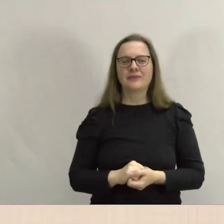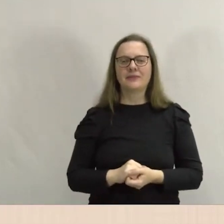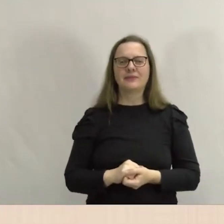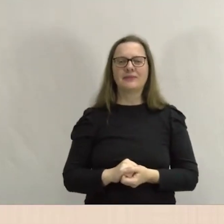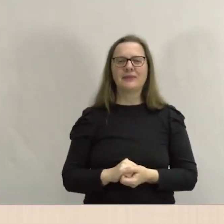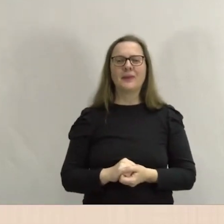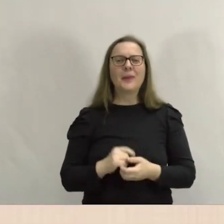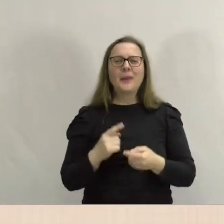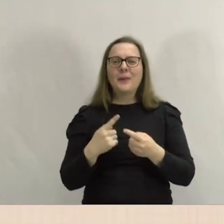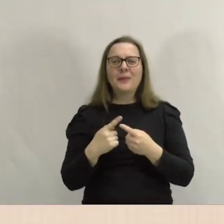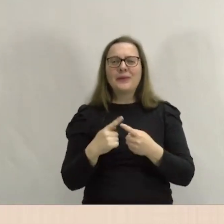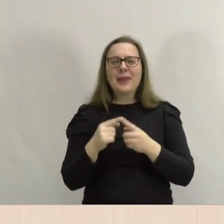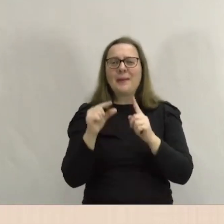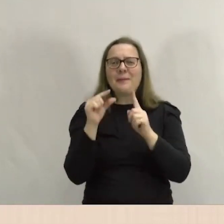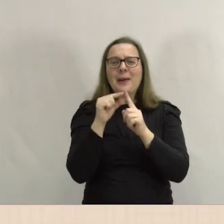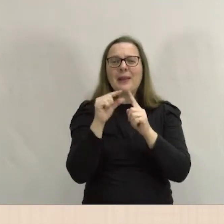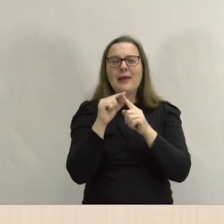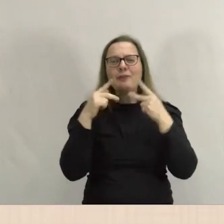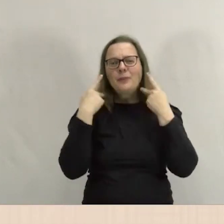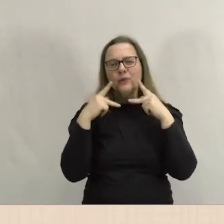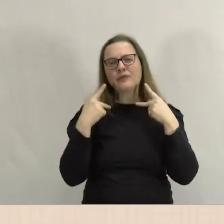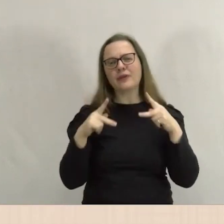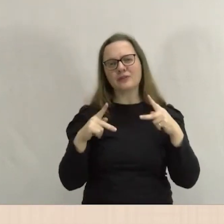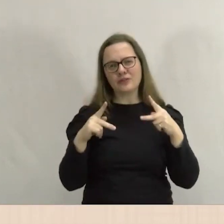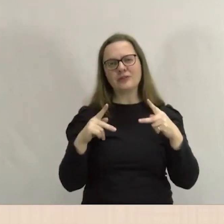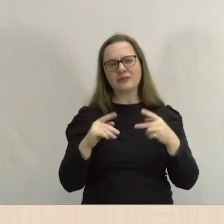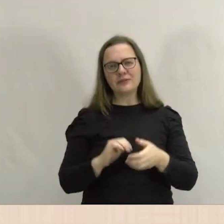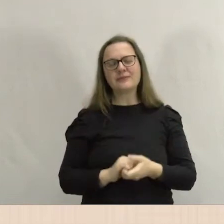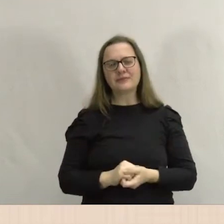É a palavra do momento.